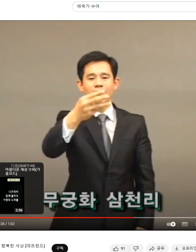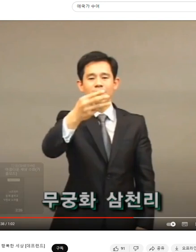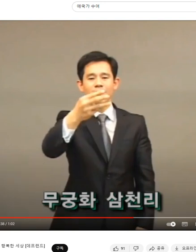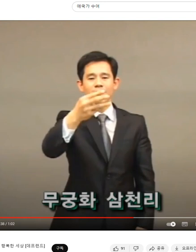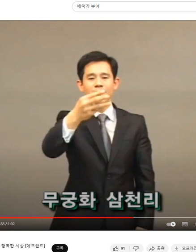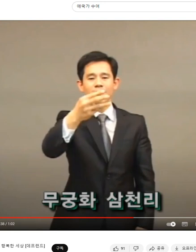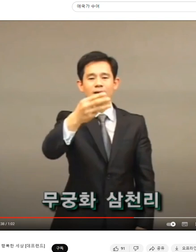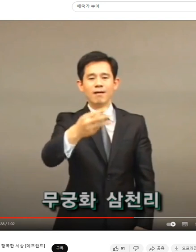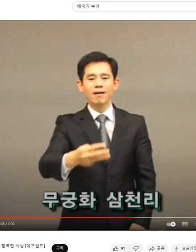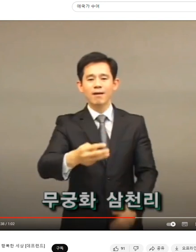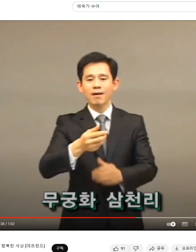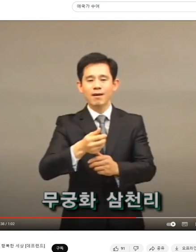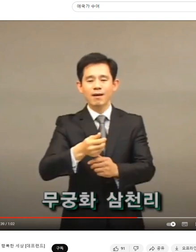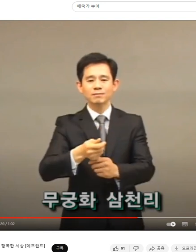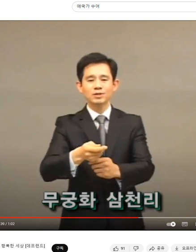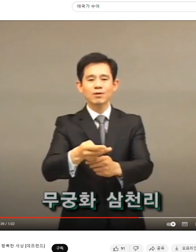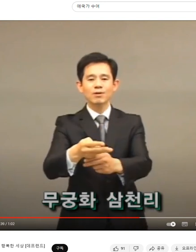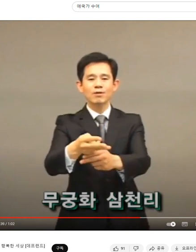이거?